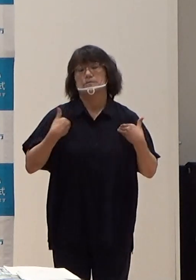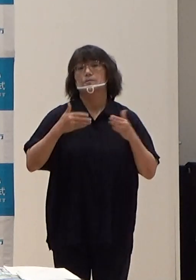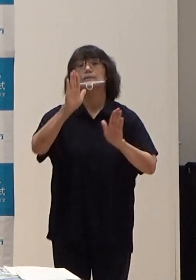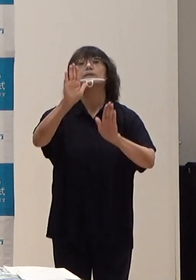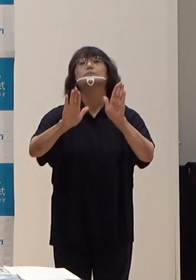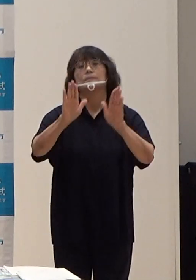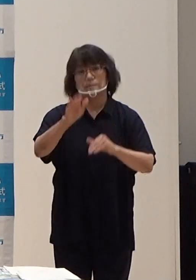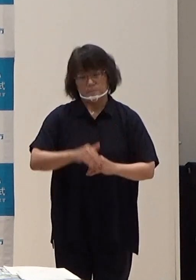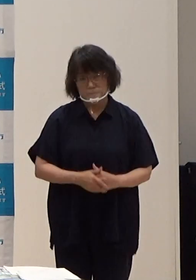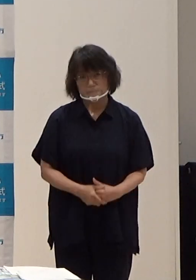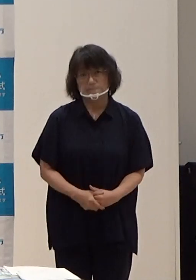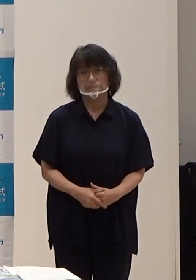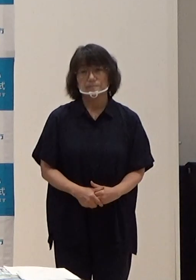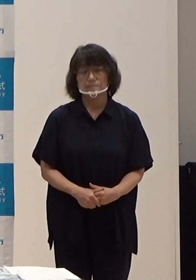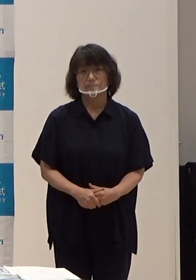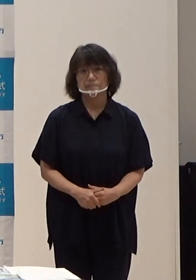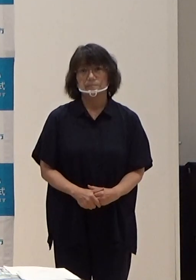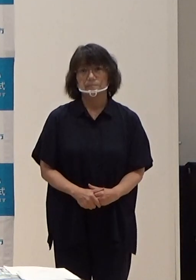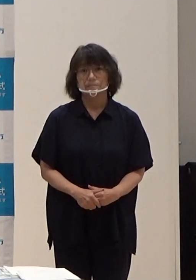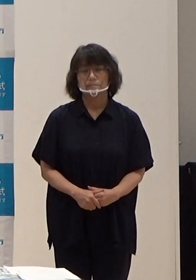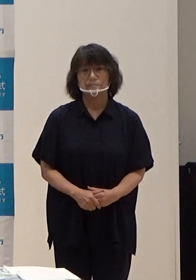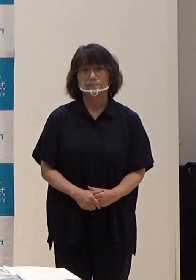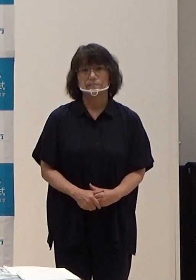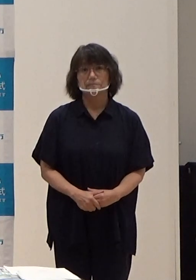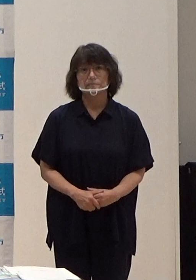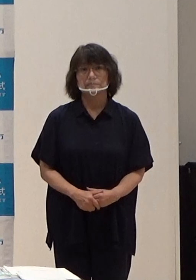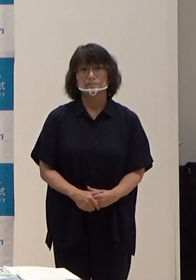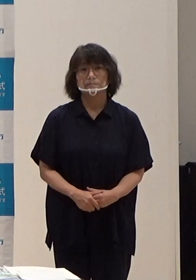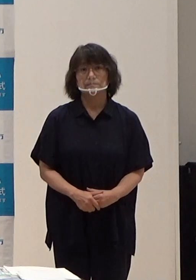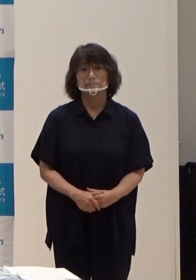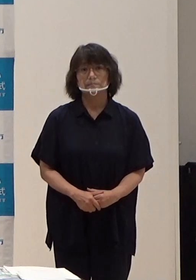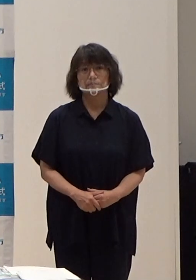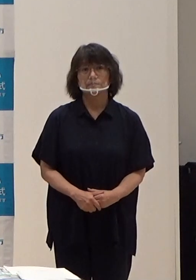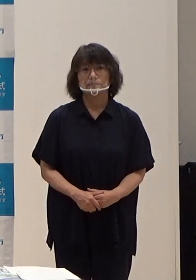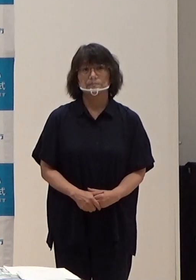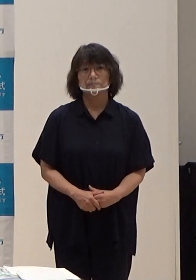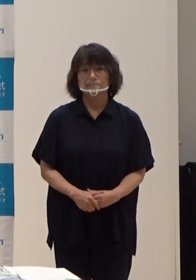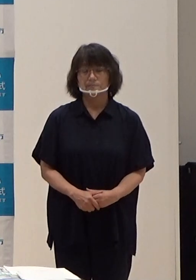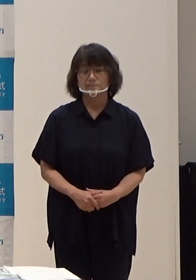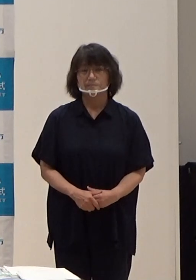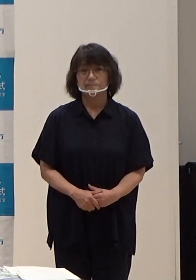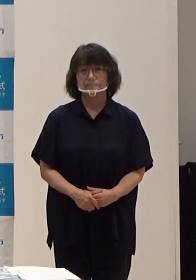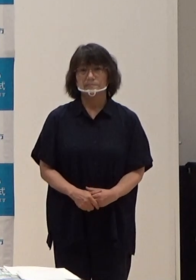ます。その次の